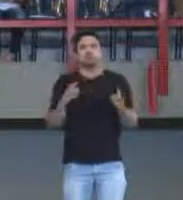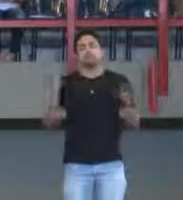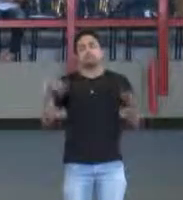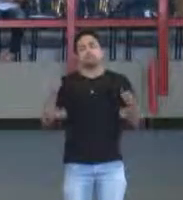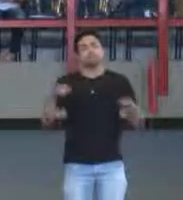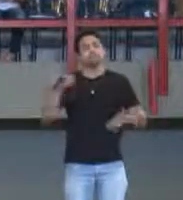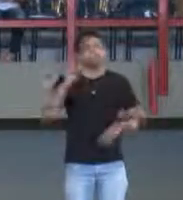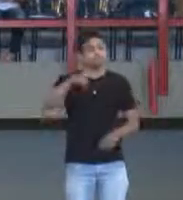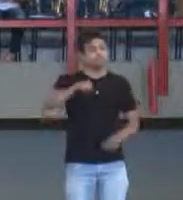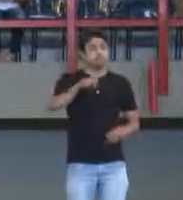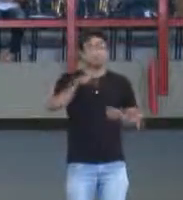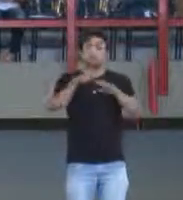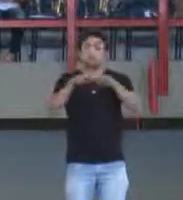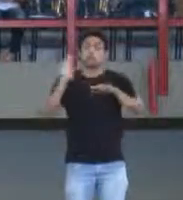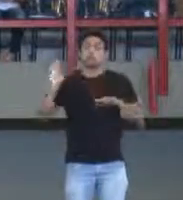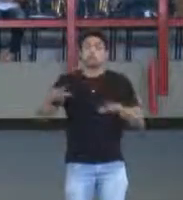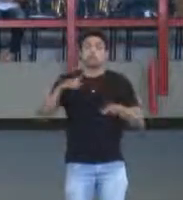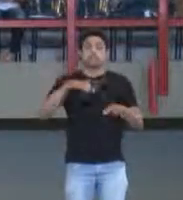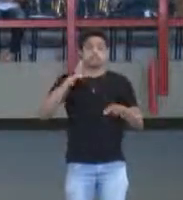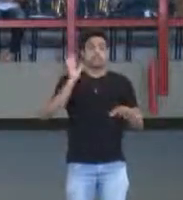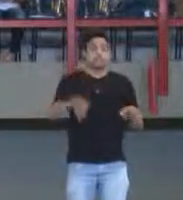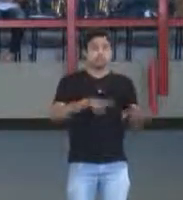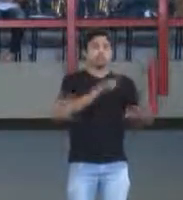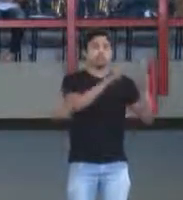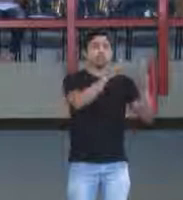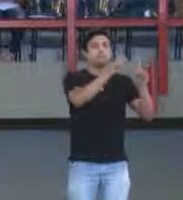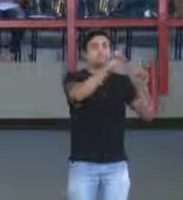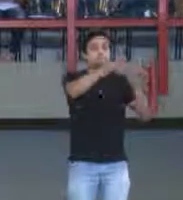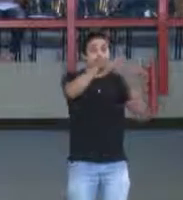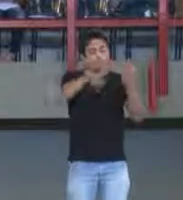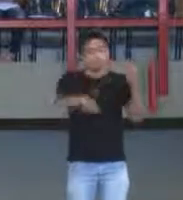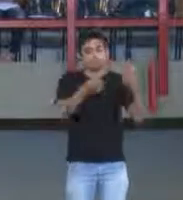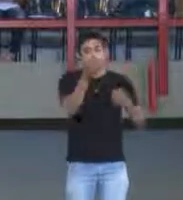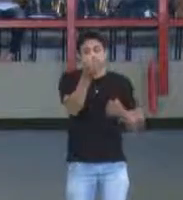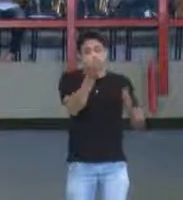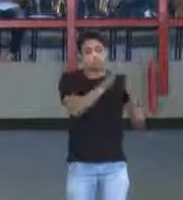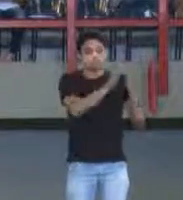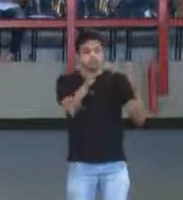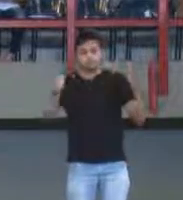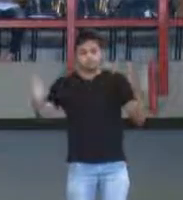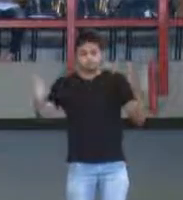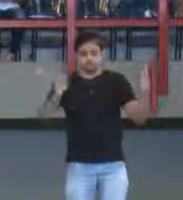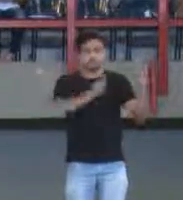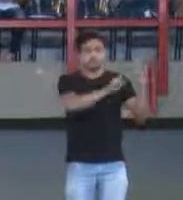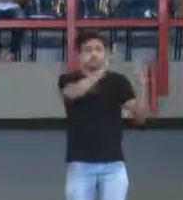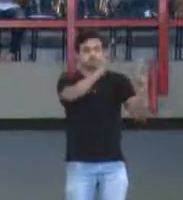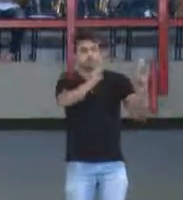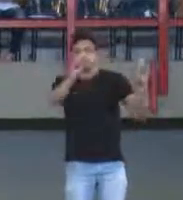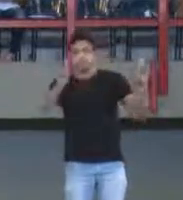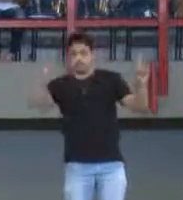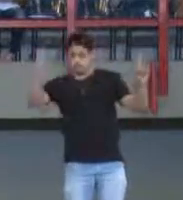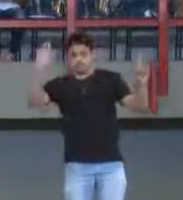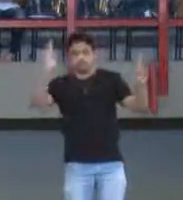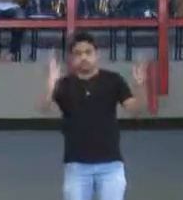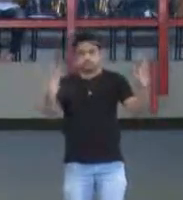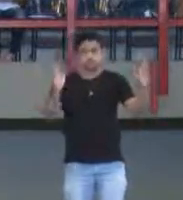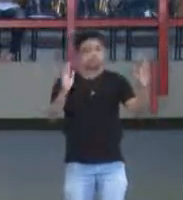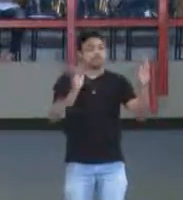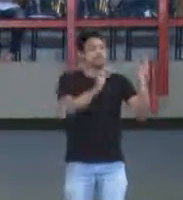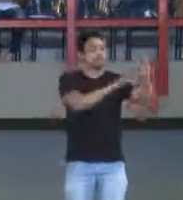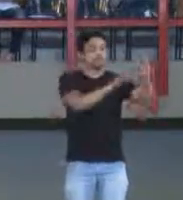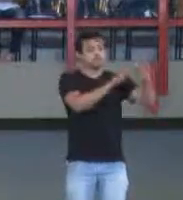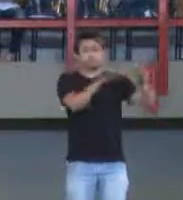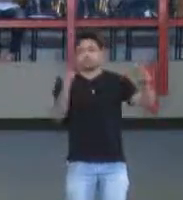que você está vendo. Ele deu o consumo durante 6 meses do ano, de setembro a fevereiro, e pediu a